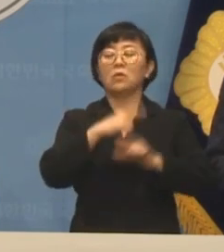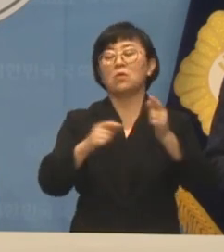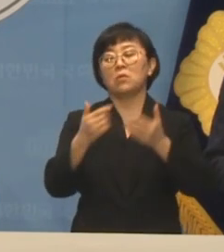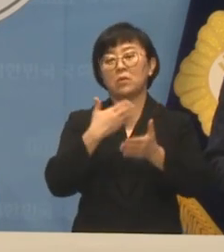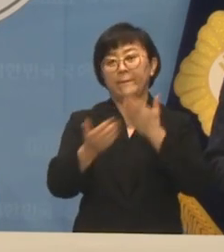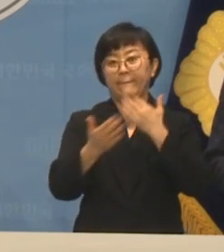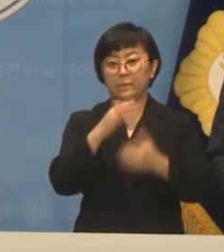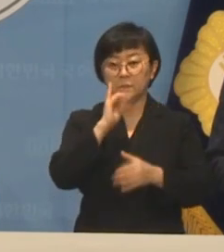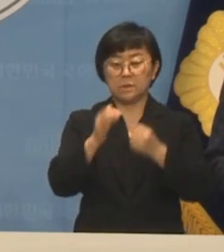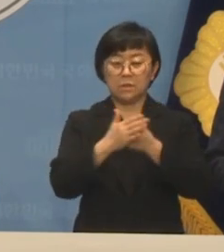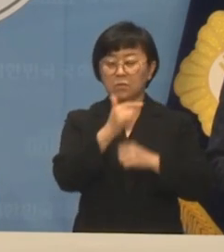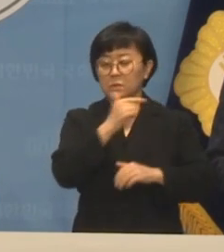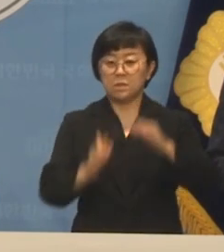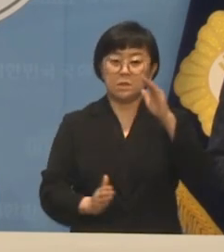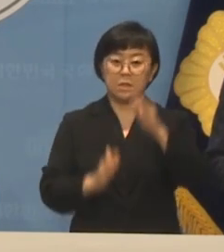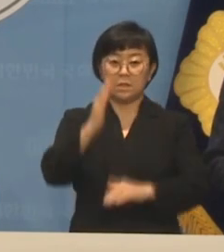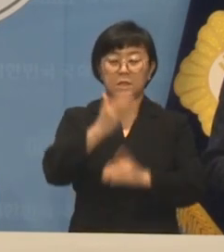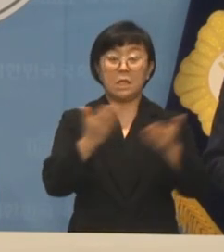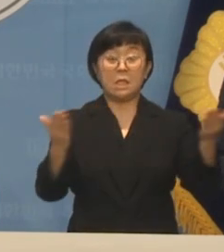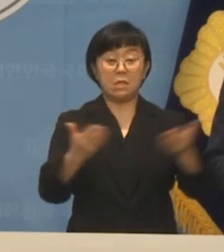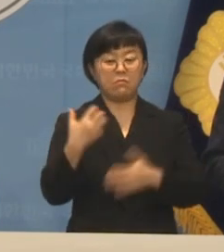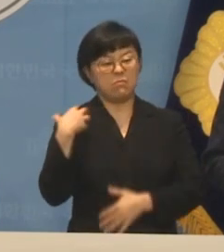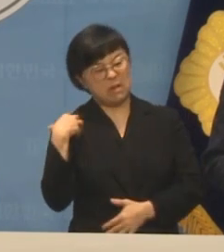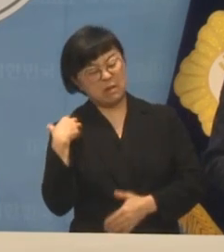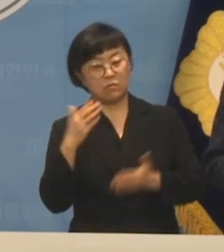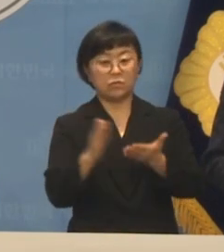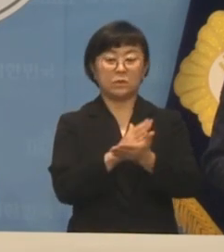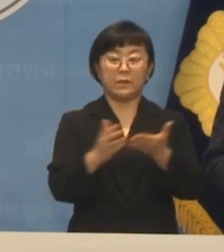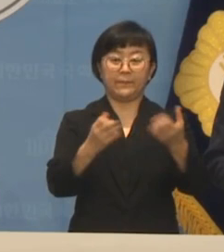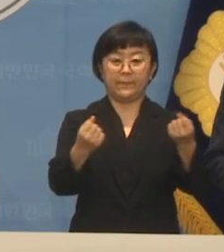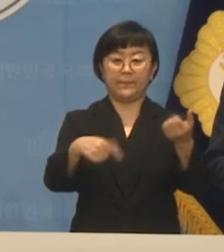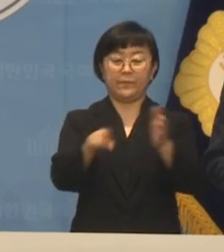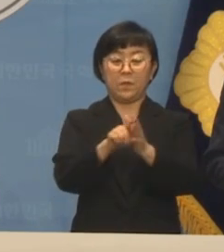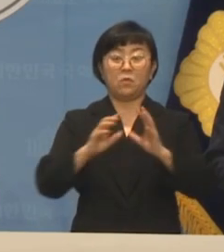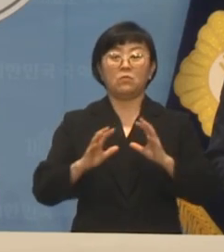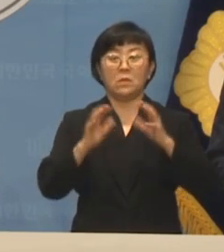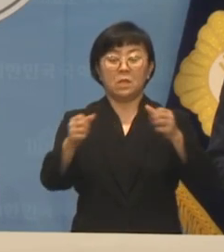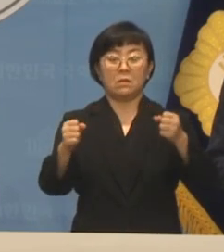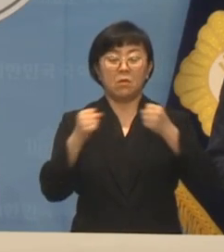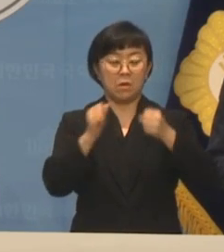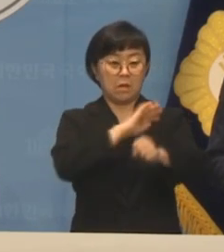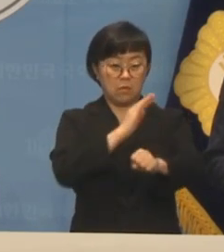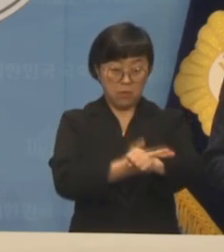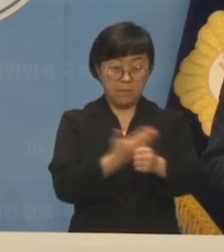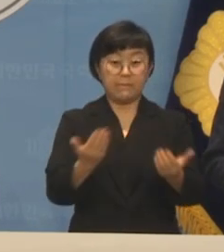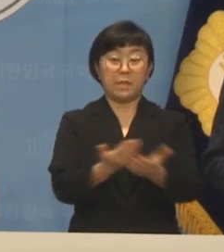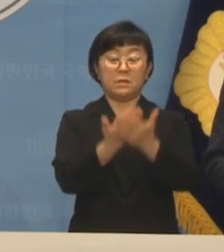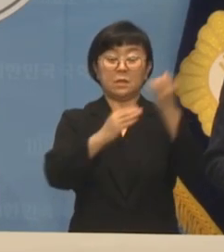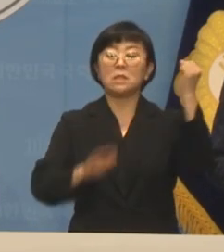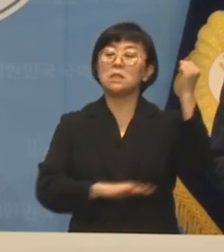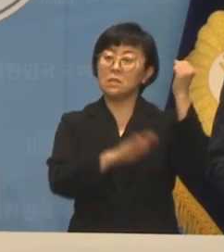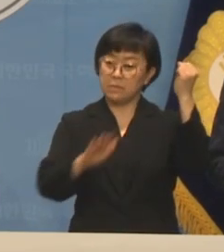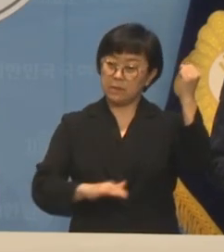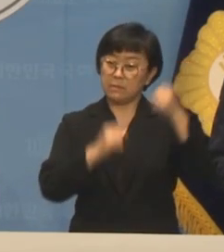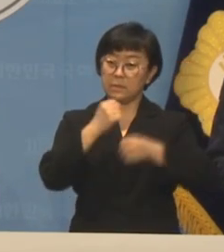경험했던 과도한 업무에 대한 분담이고 국민건강권 향상의 기반이 될 것이기에